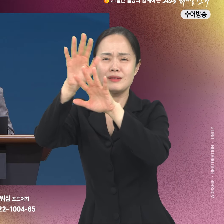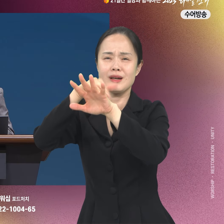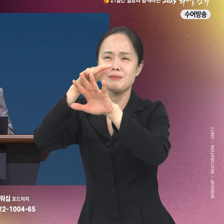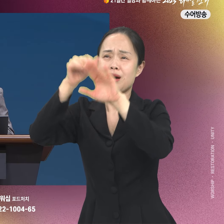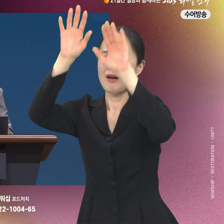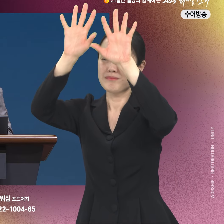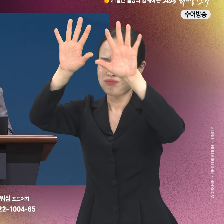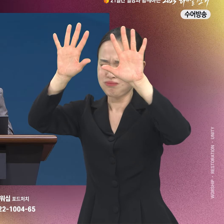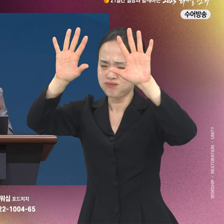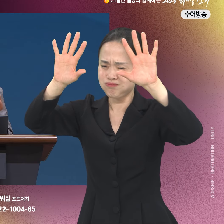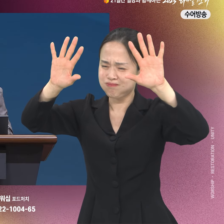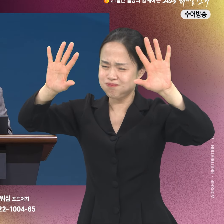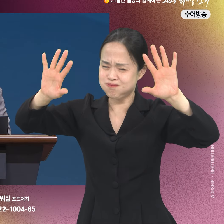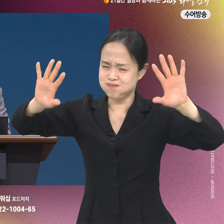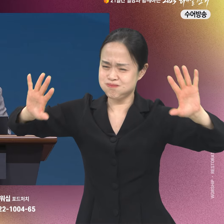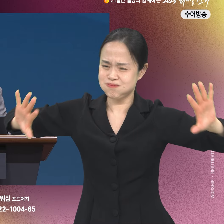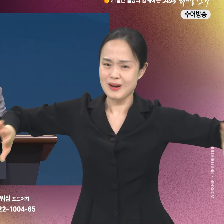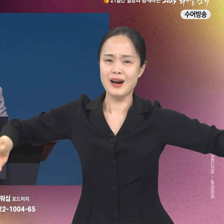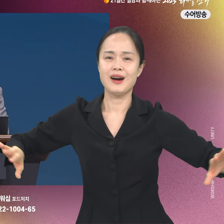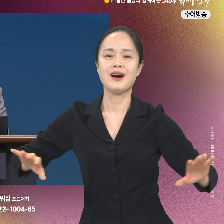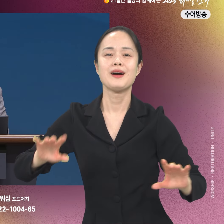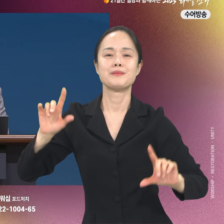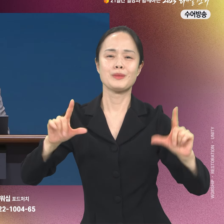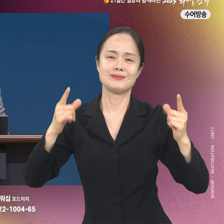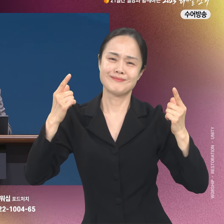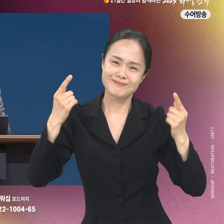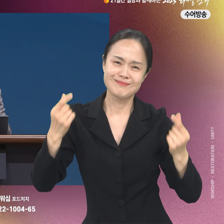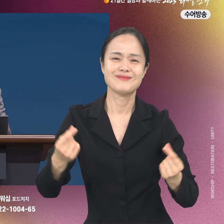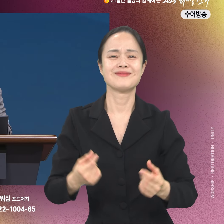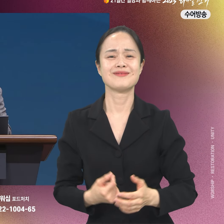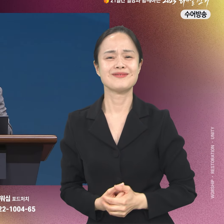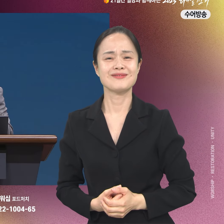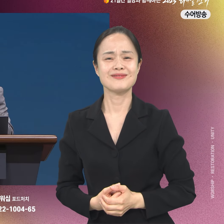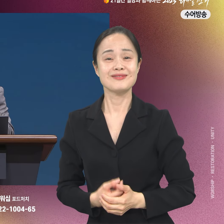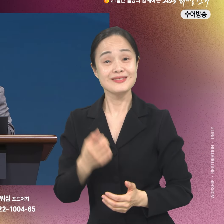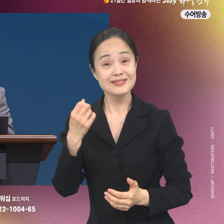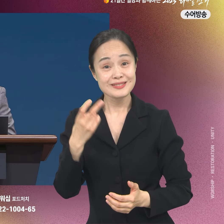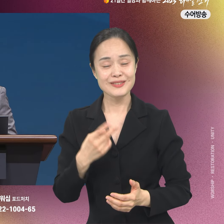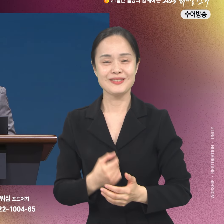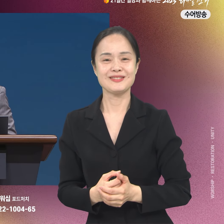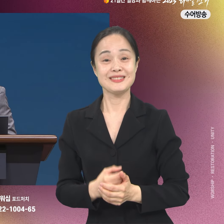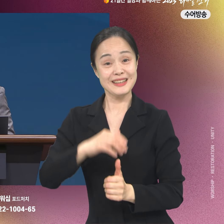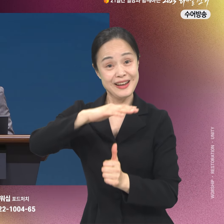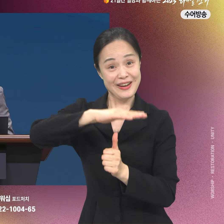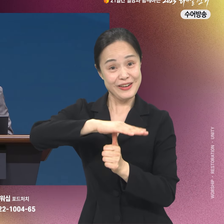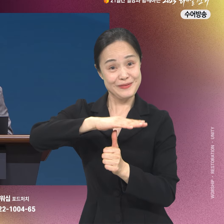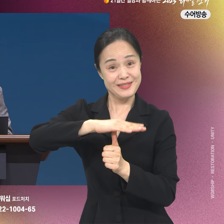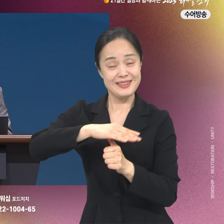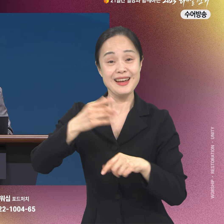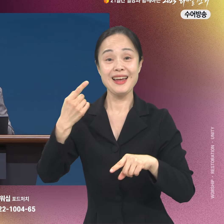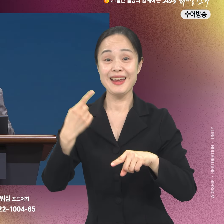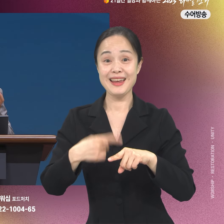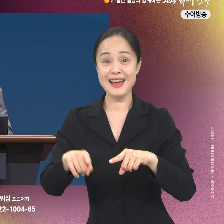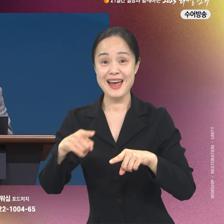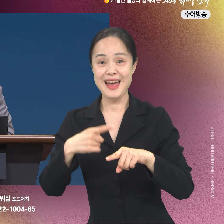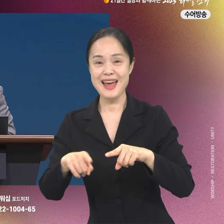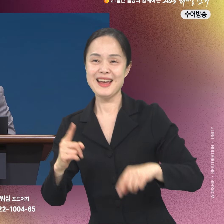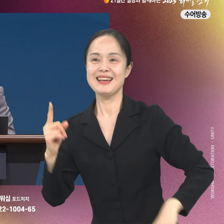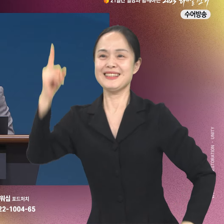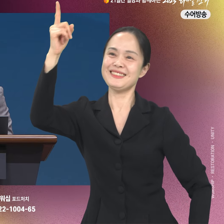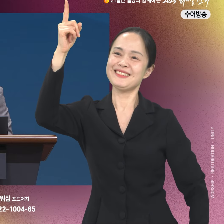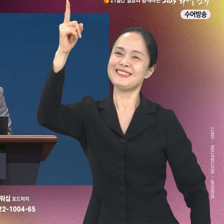그거 말고도 정말 많은 메타포들이 있어요. 월터의 칼이 십자가로 세워지는 과정